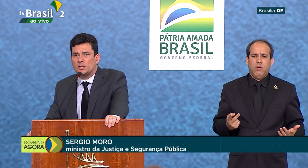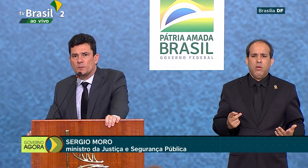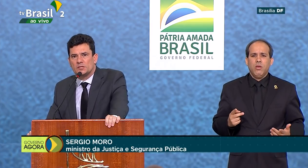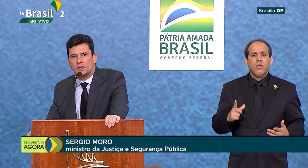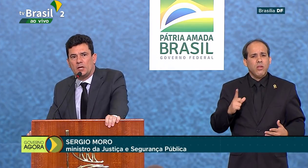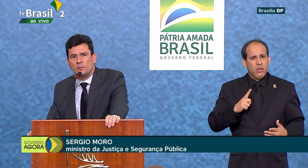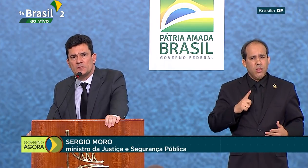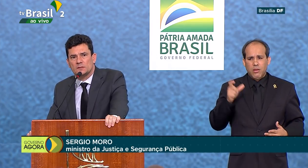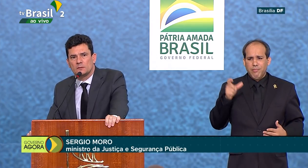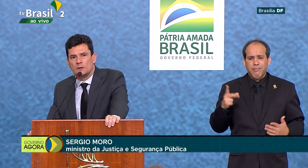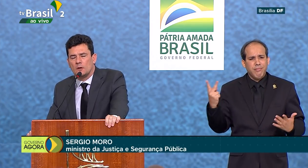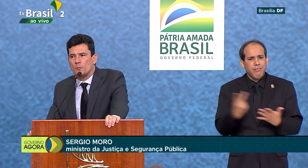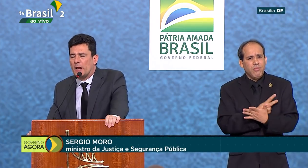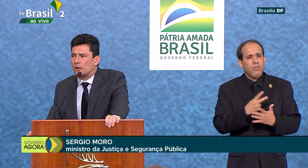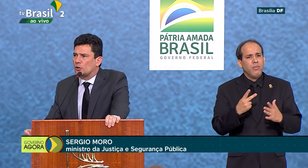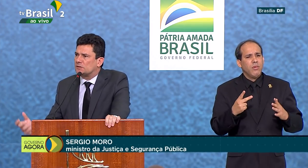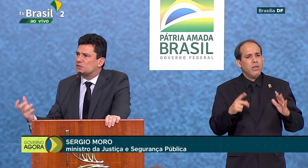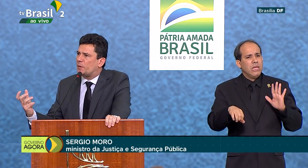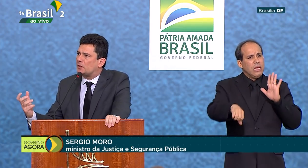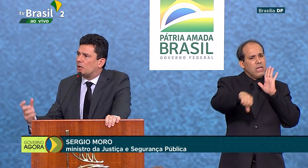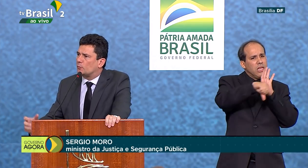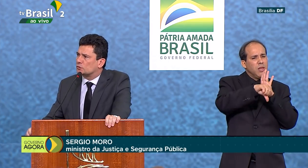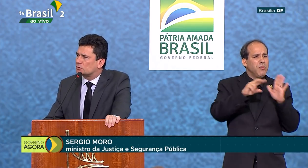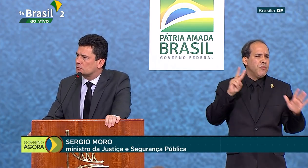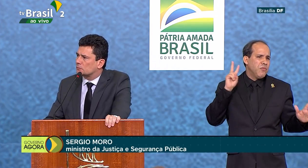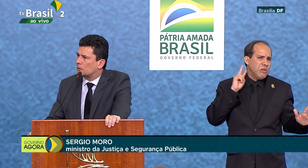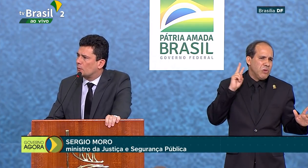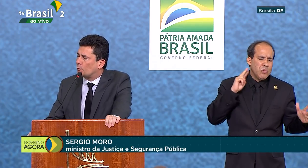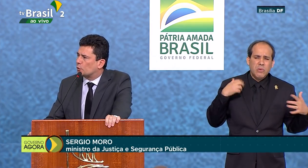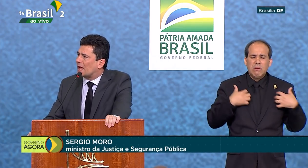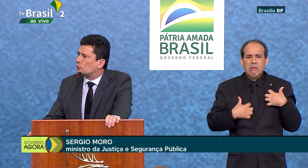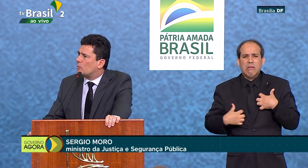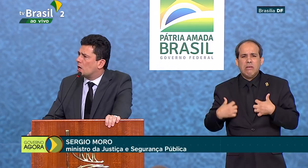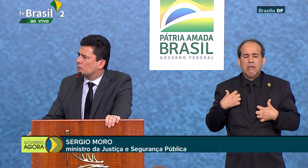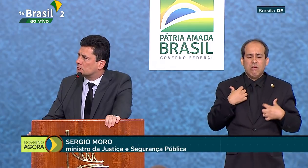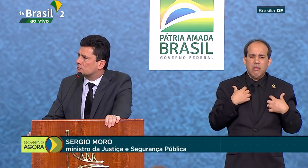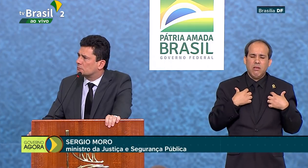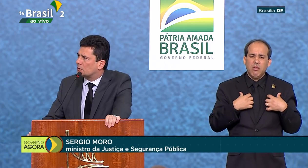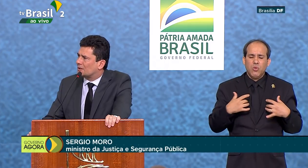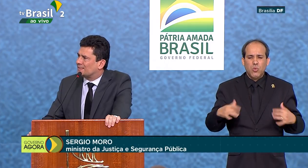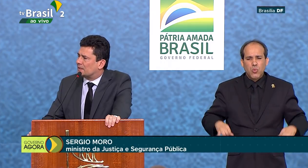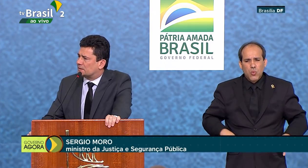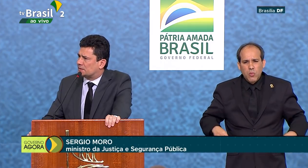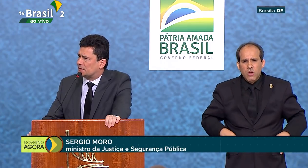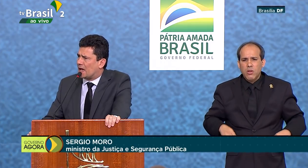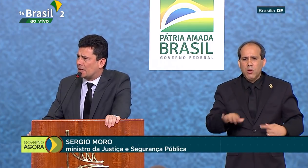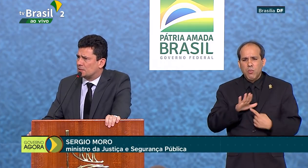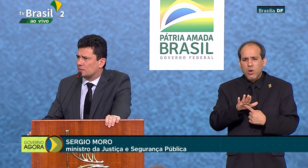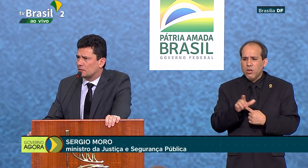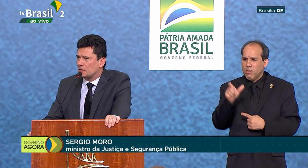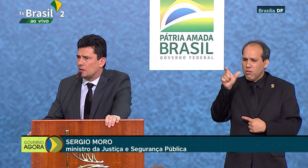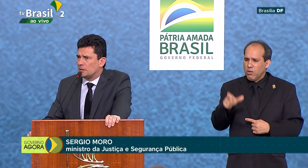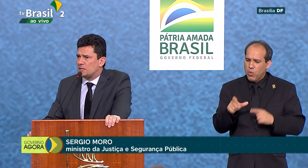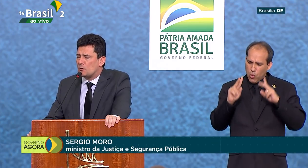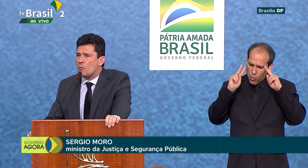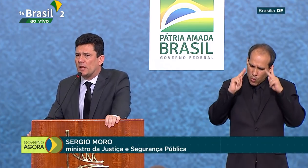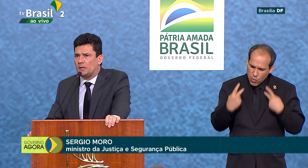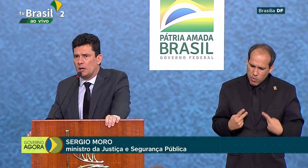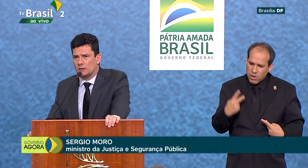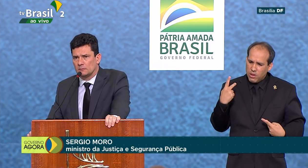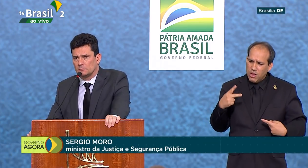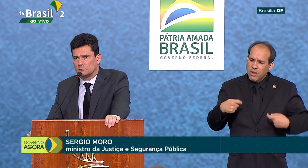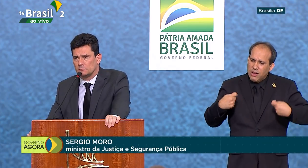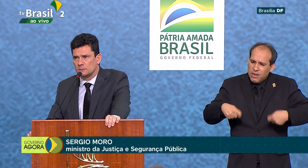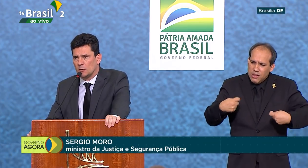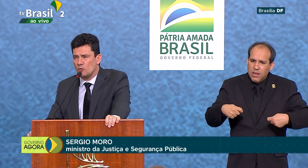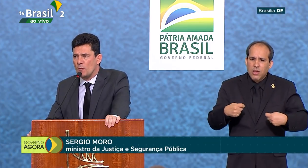por vítimas de crimes para que nós despertemos para o lado humano da necessidade de se